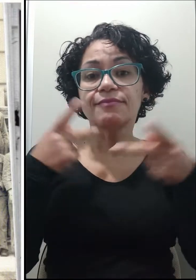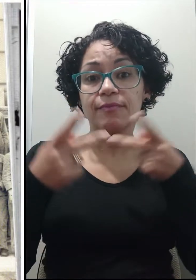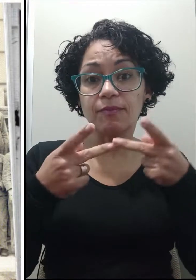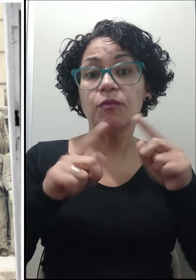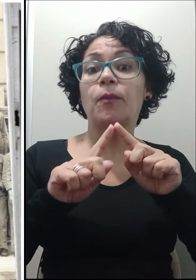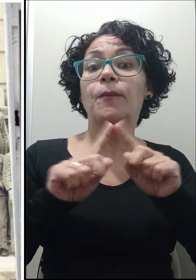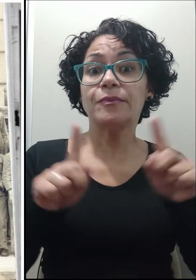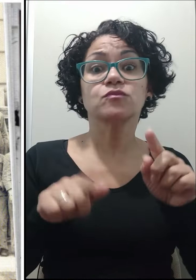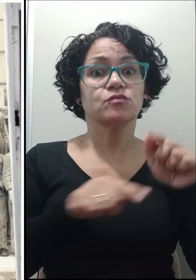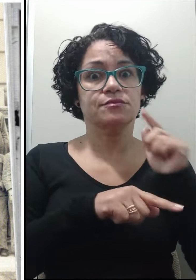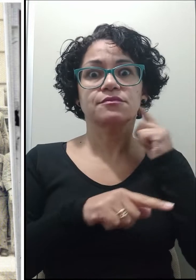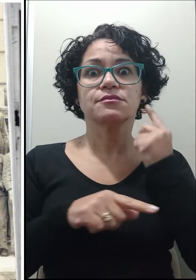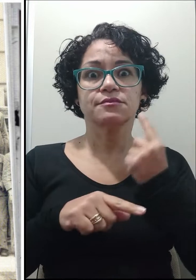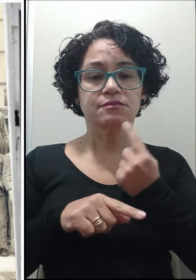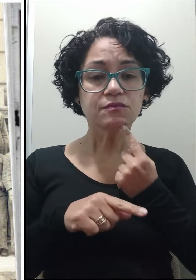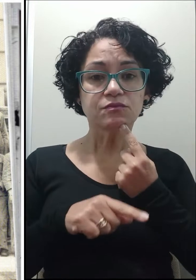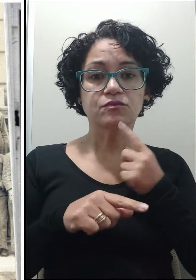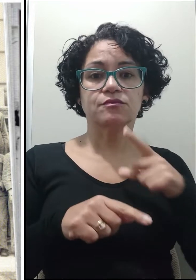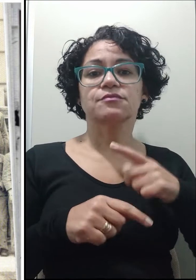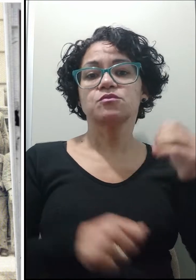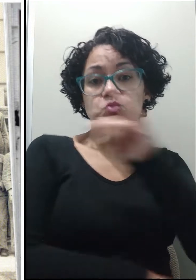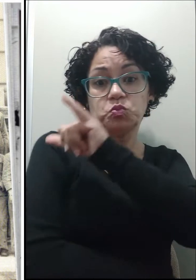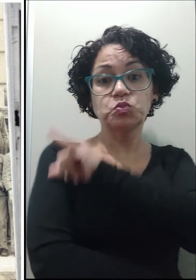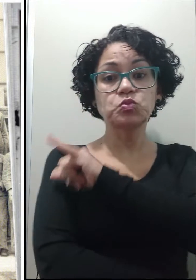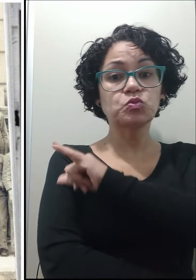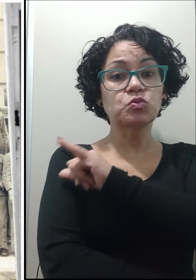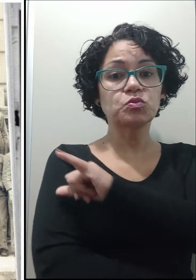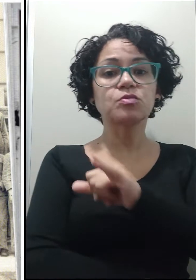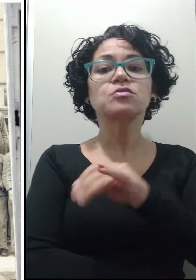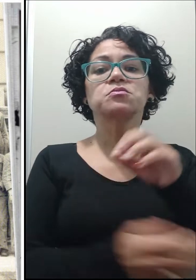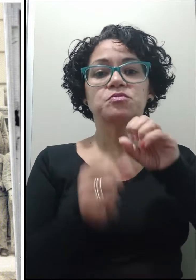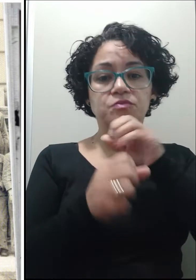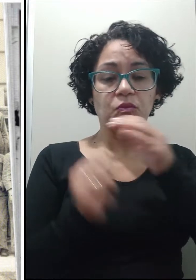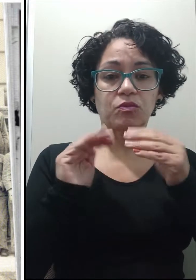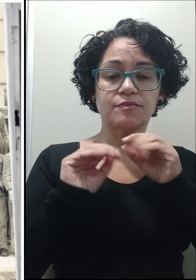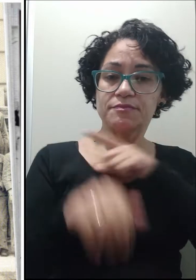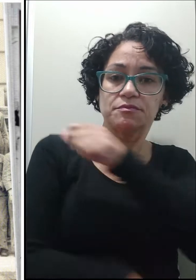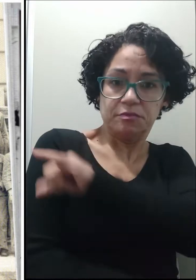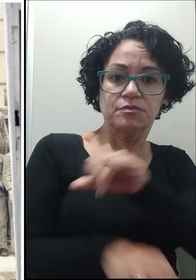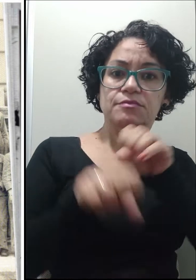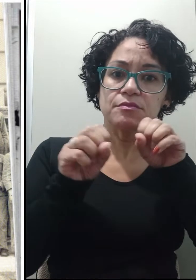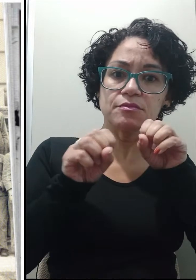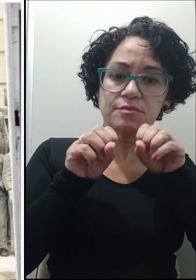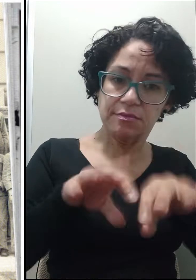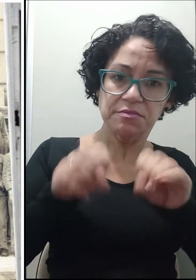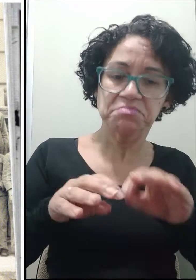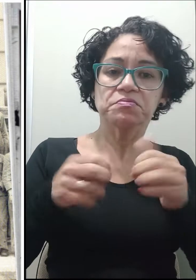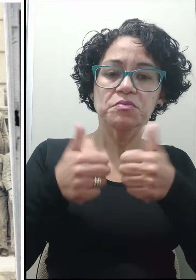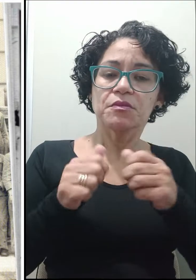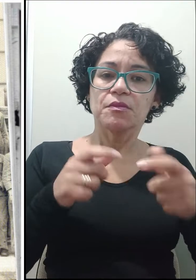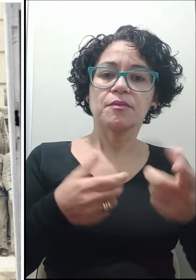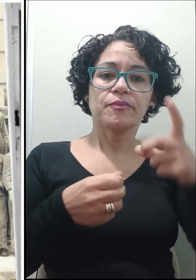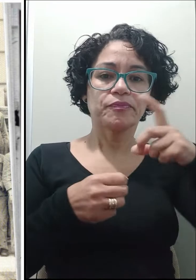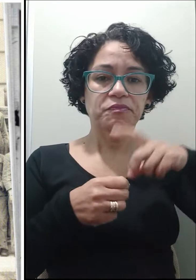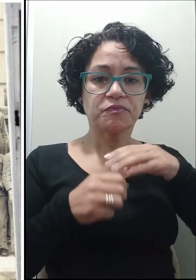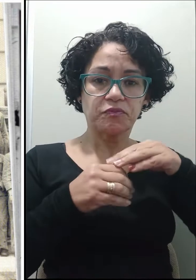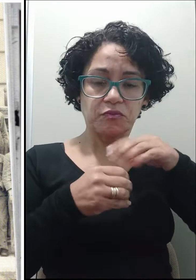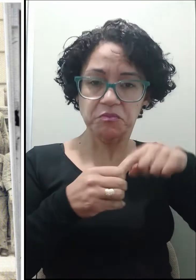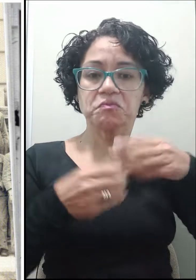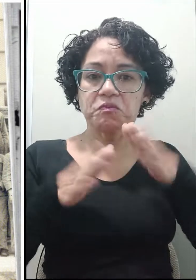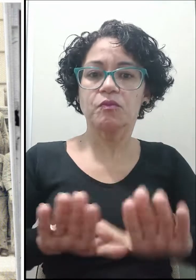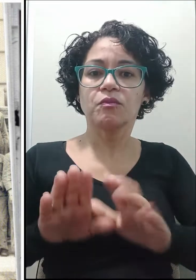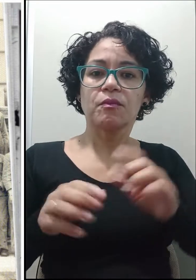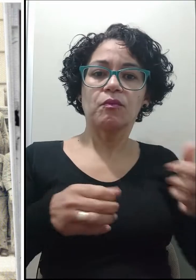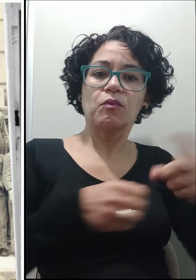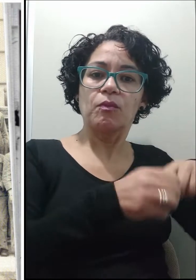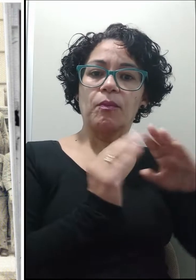Os surdos que moravam fora do Rio de Janeiro ficavam internados, e os que residiam